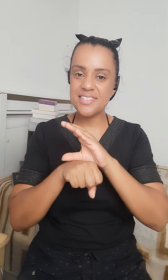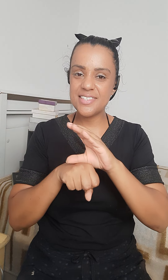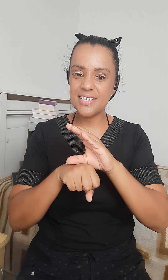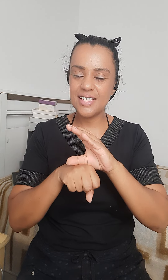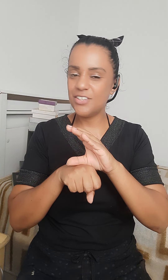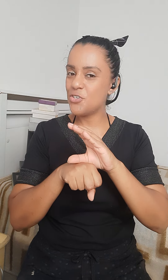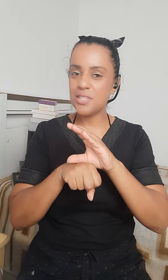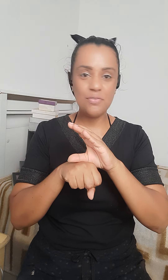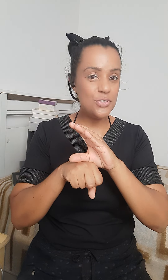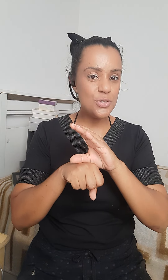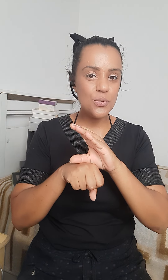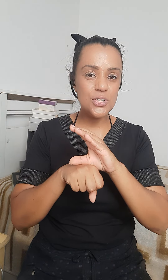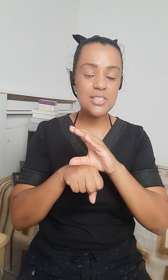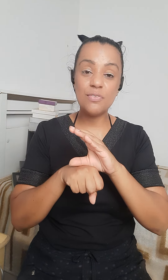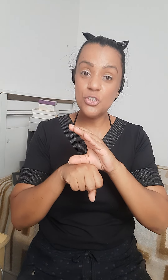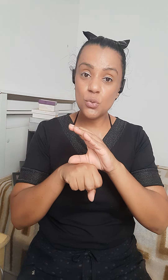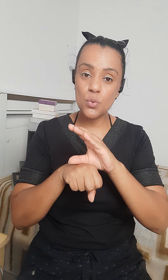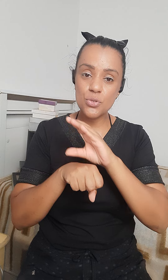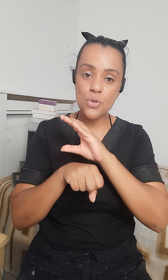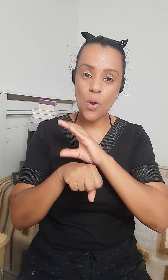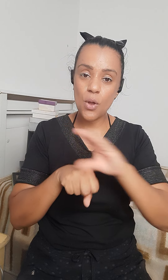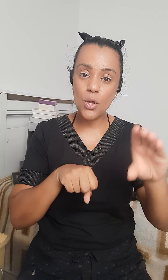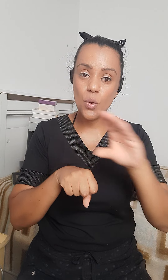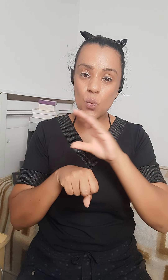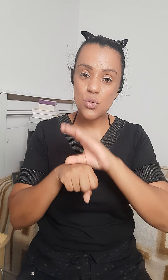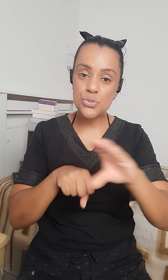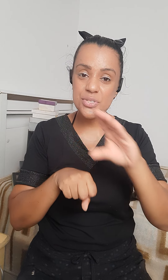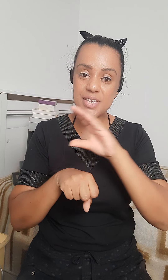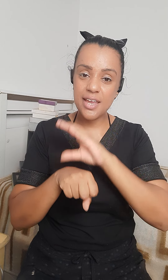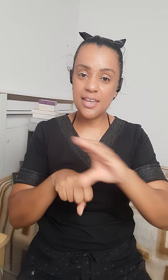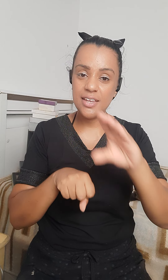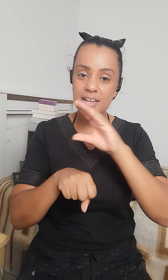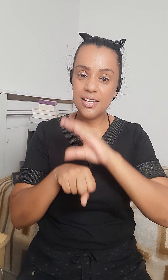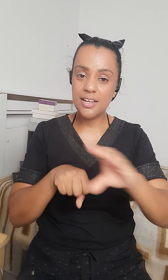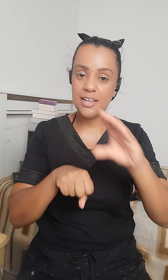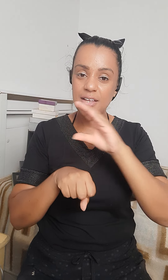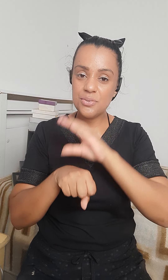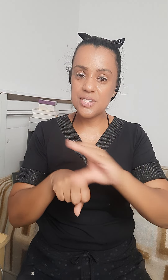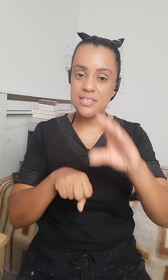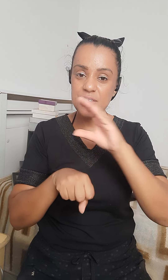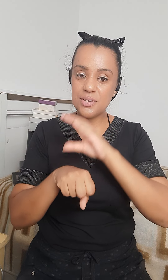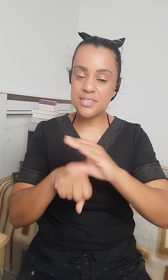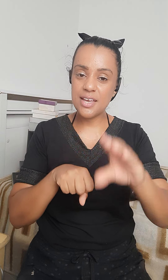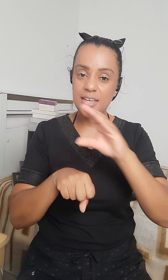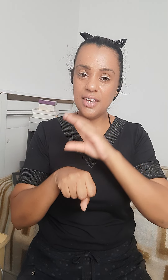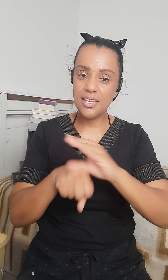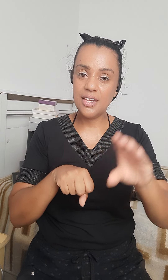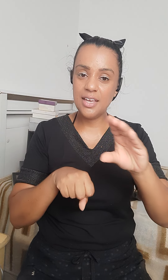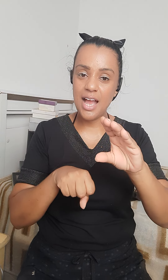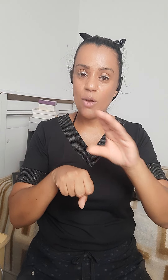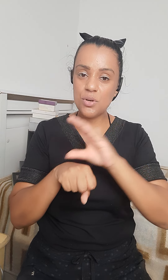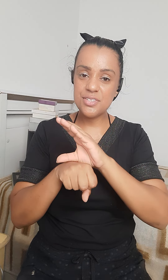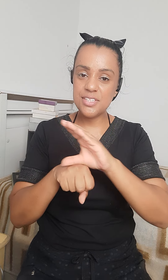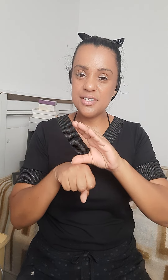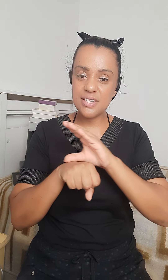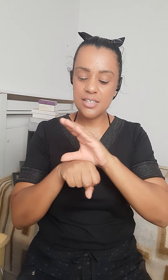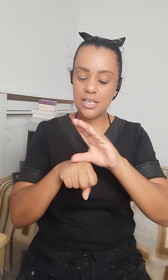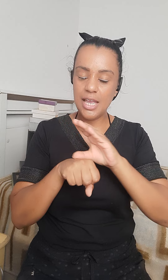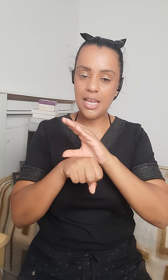cinza. A gente não tá falando de cor, a gente tá falando de curso, ó. Curso sai. Czinho que sai. A cor cinza, ela